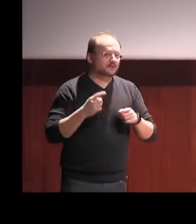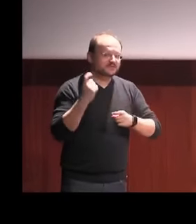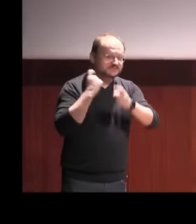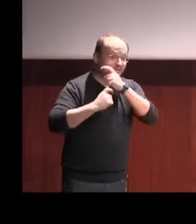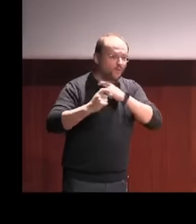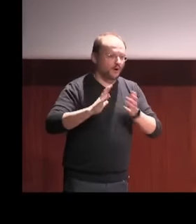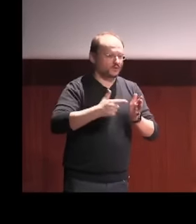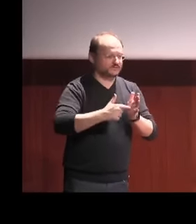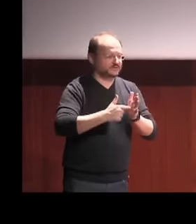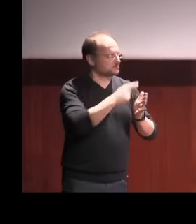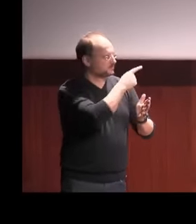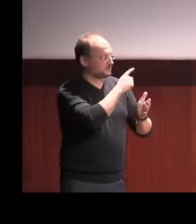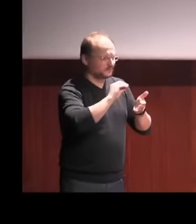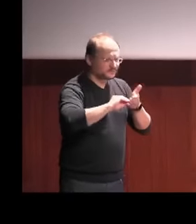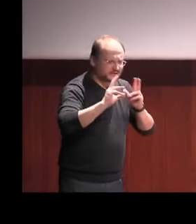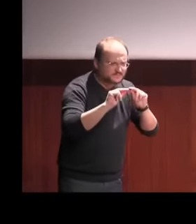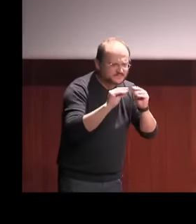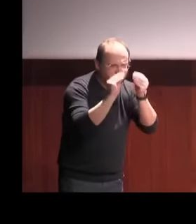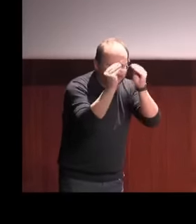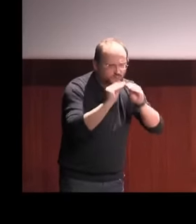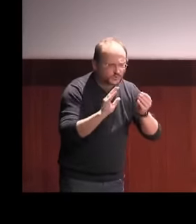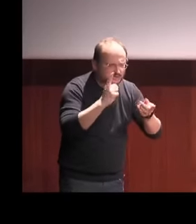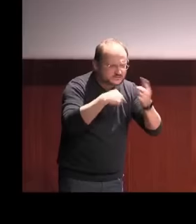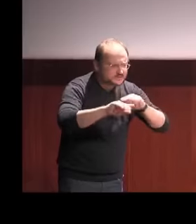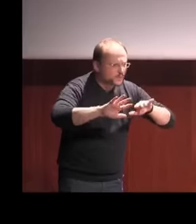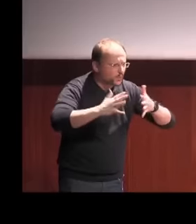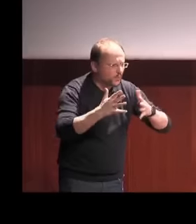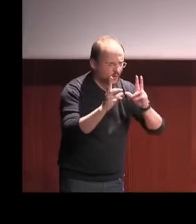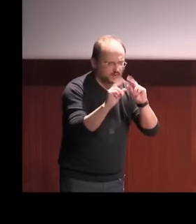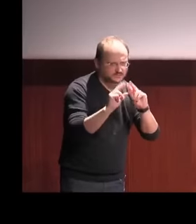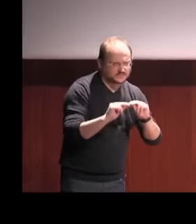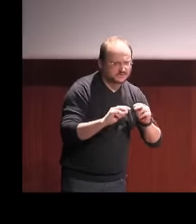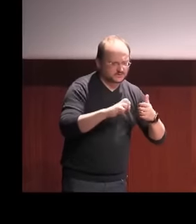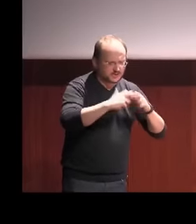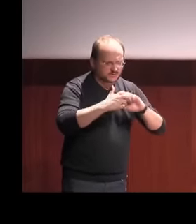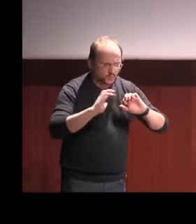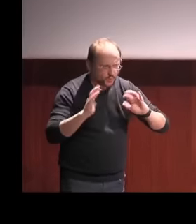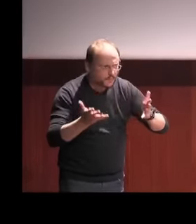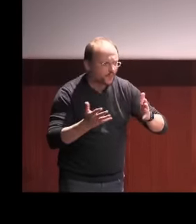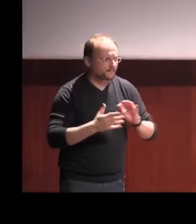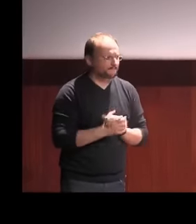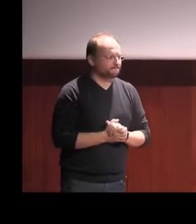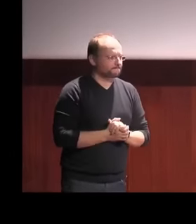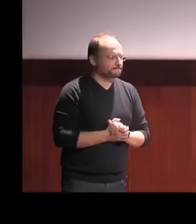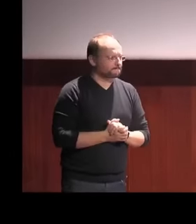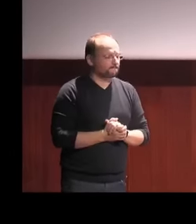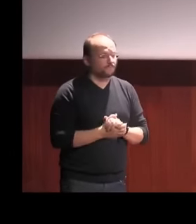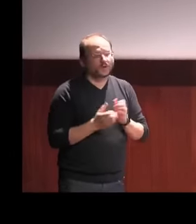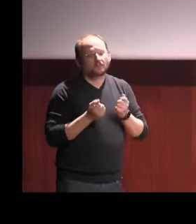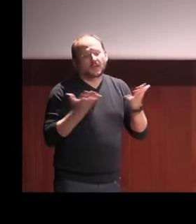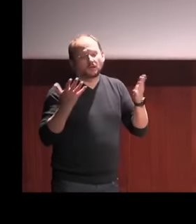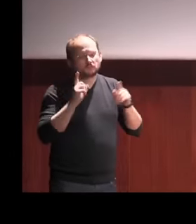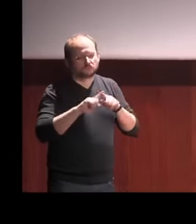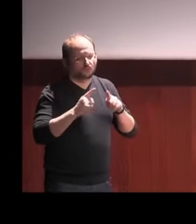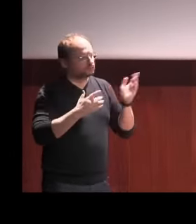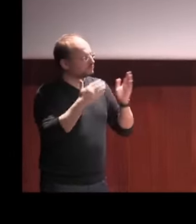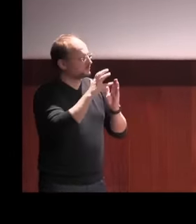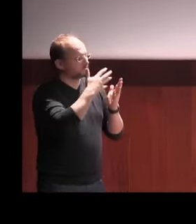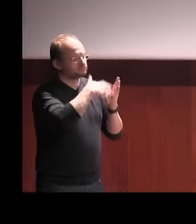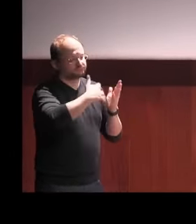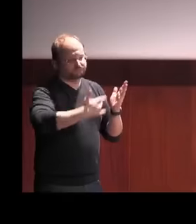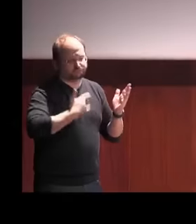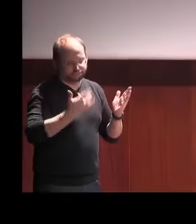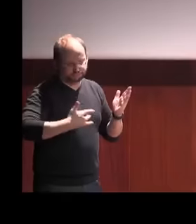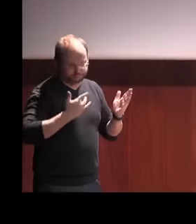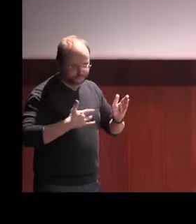c'est celui-ci. Et quand on veut s'intéresser à l'histoire de la langue des signes aussi, et à sa syntaxe et à sa